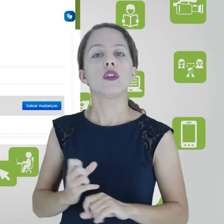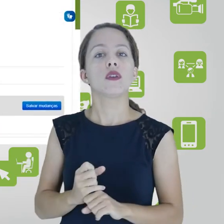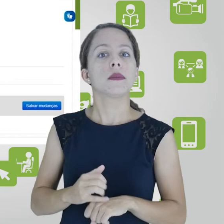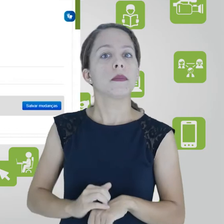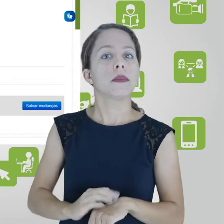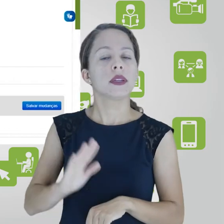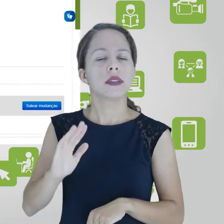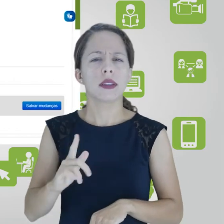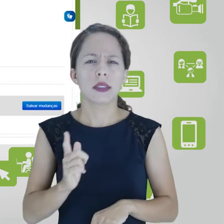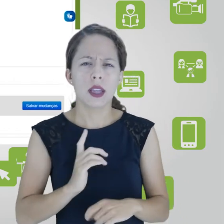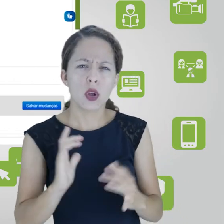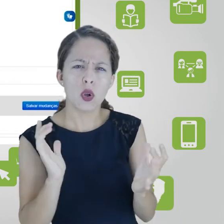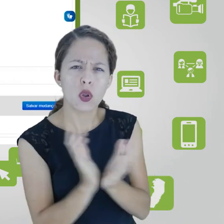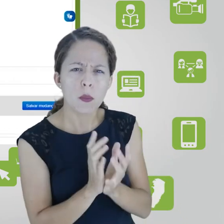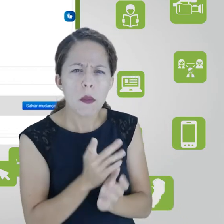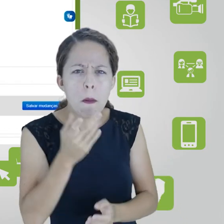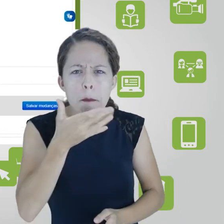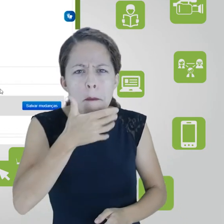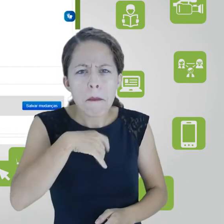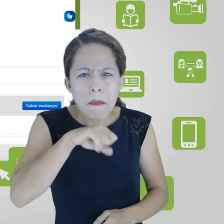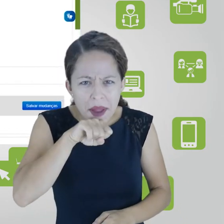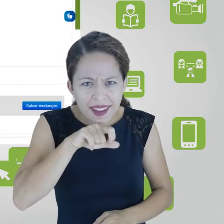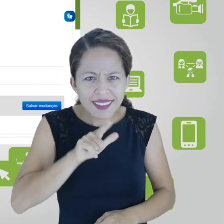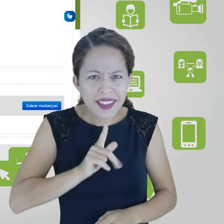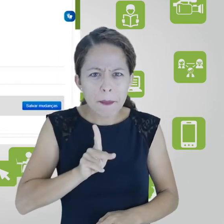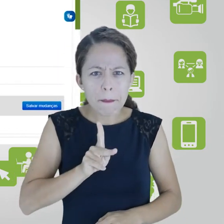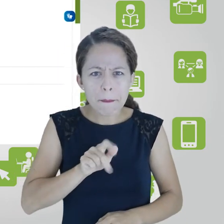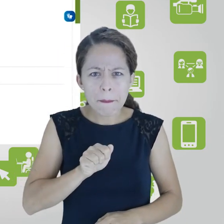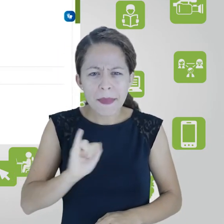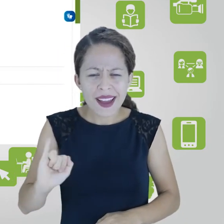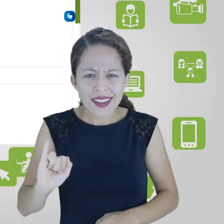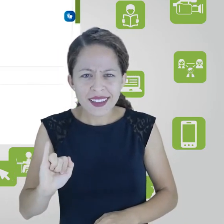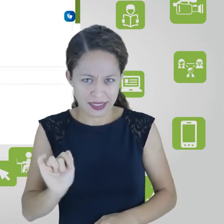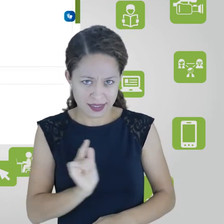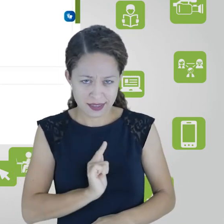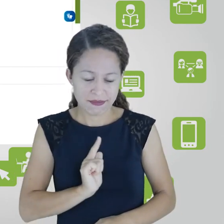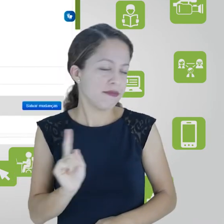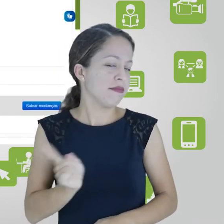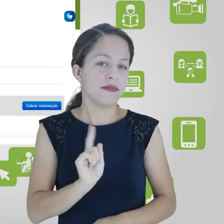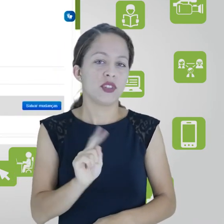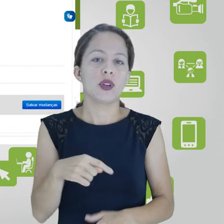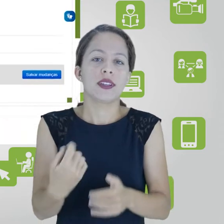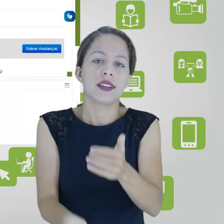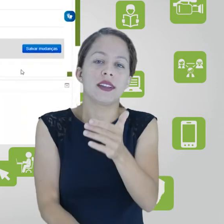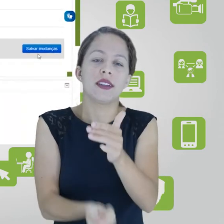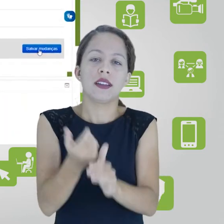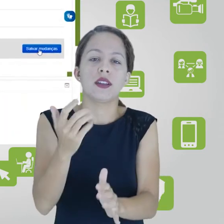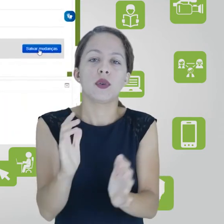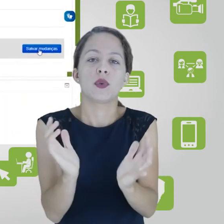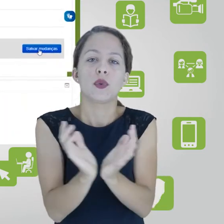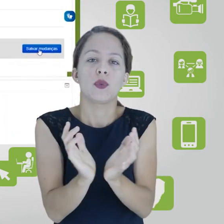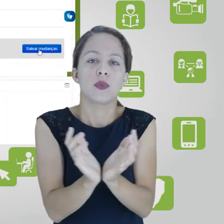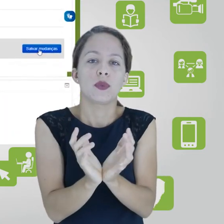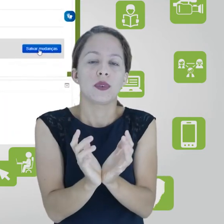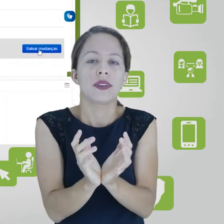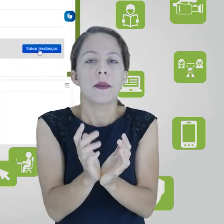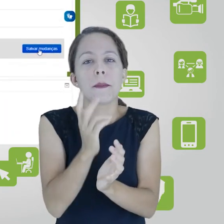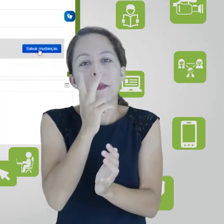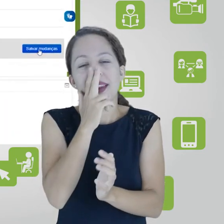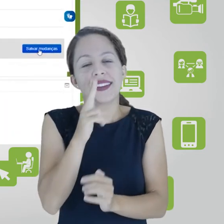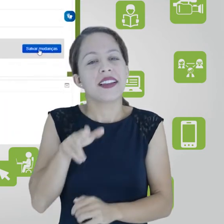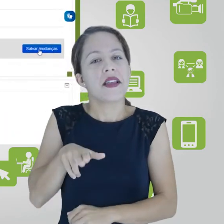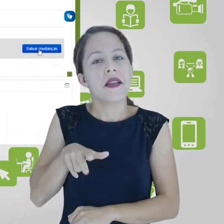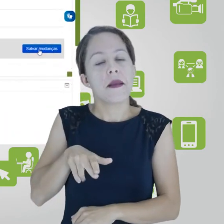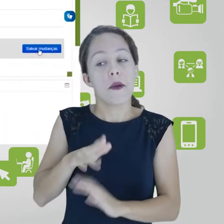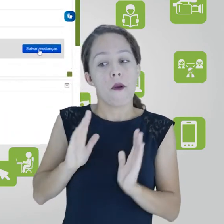mas procura aqui maior nota. E tem categoria pai? Não tem. Então, a